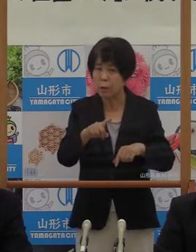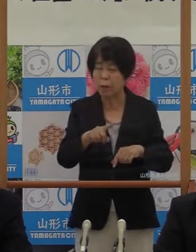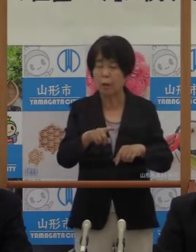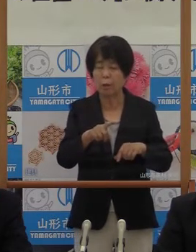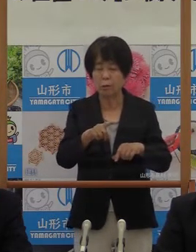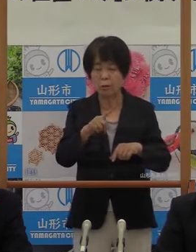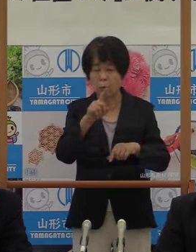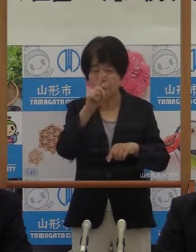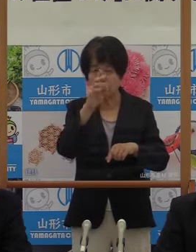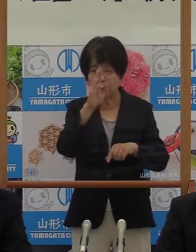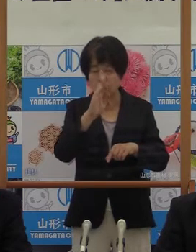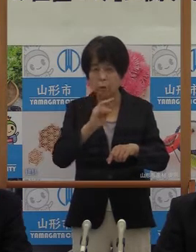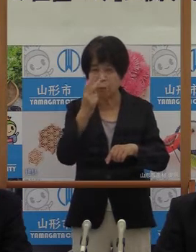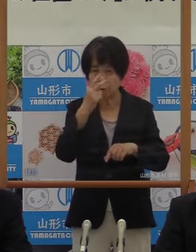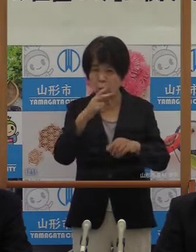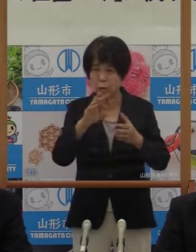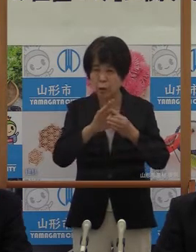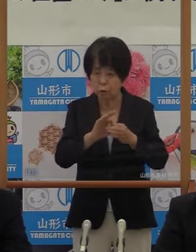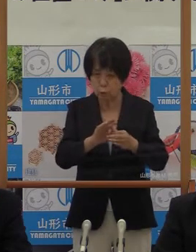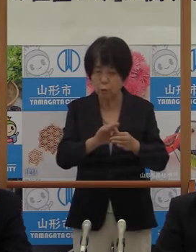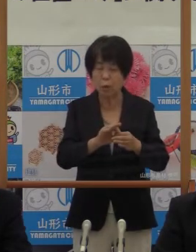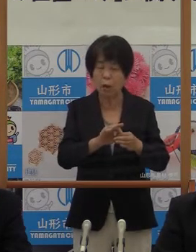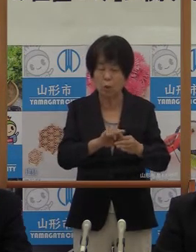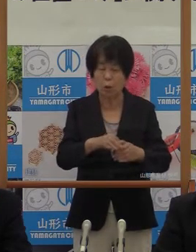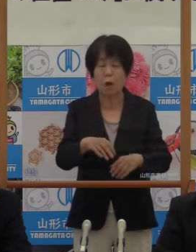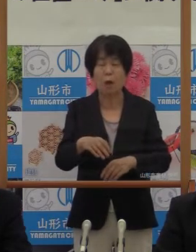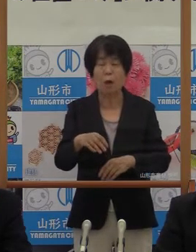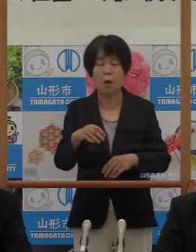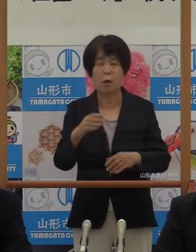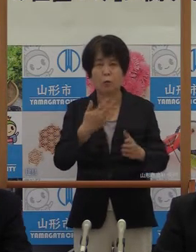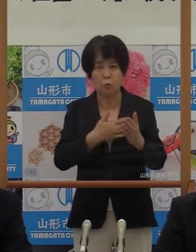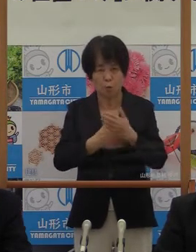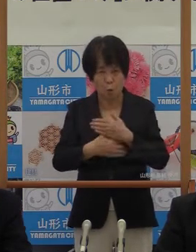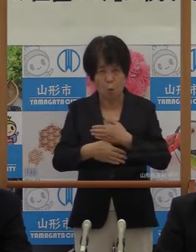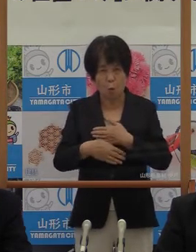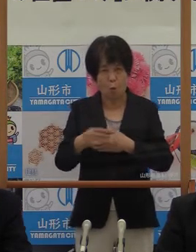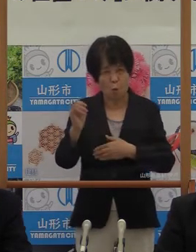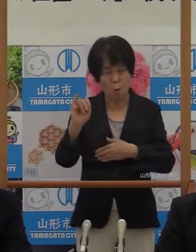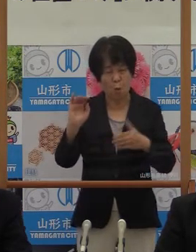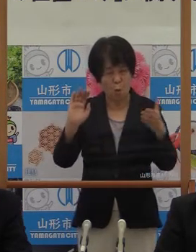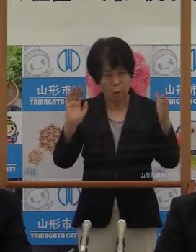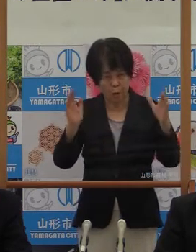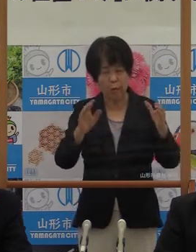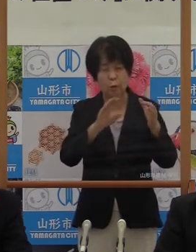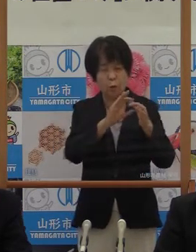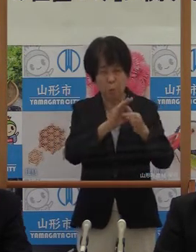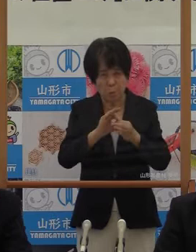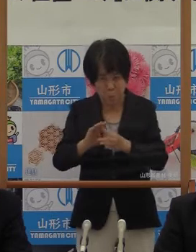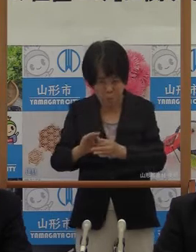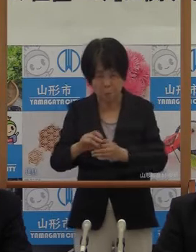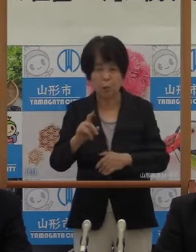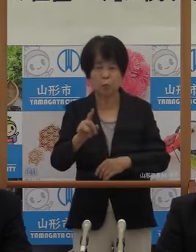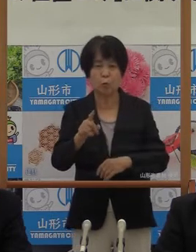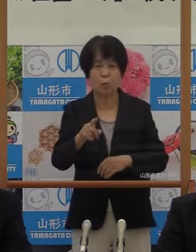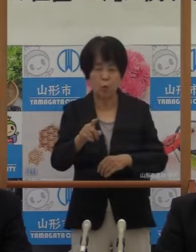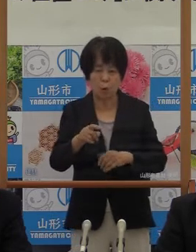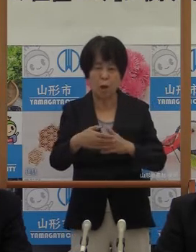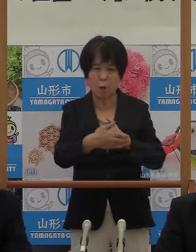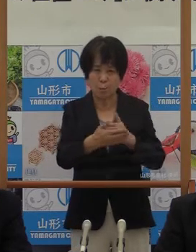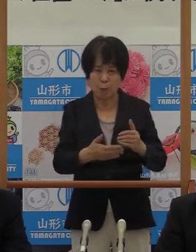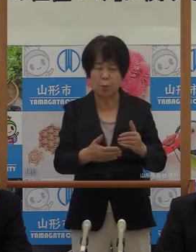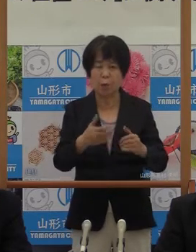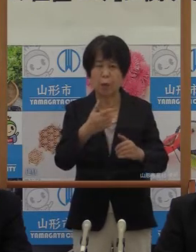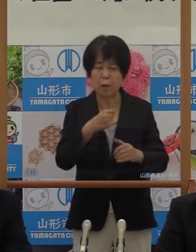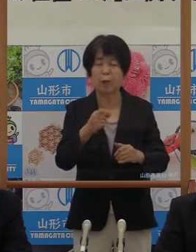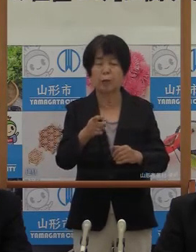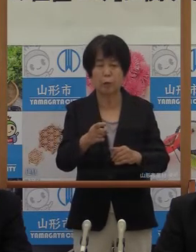である舞妓芸妓の活躍の場っていうところとかは、まあ、やっぱりそこは外さずにいこうということで基本コンセプトであったり